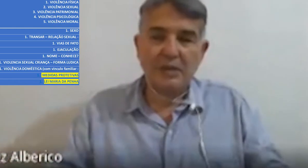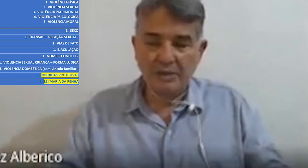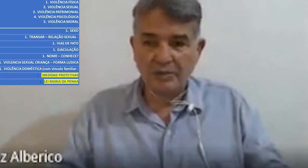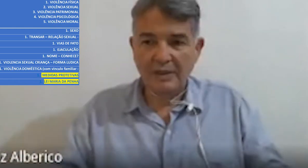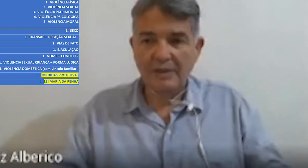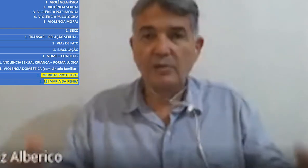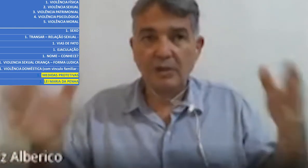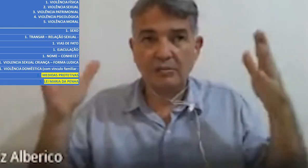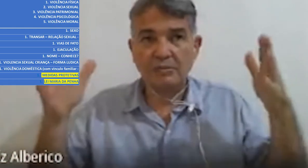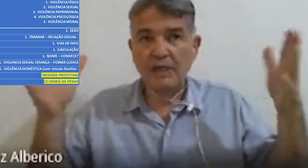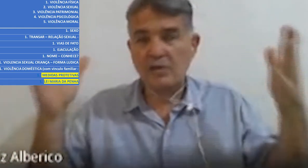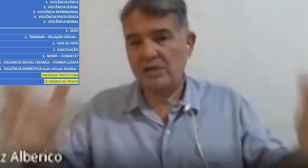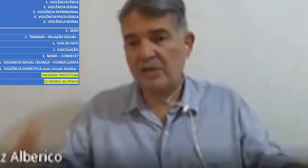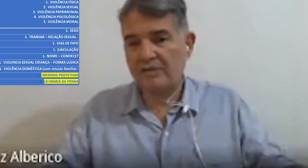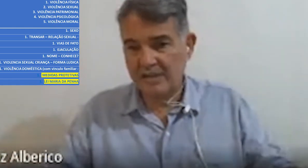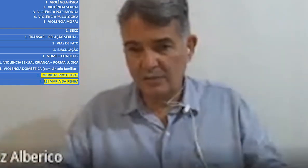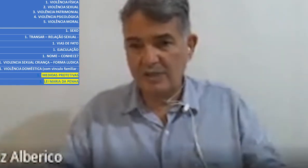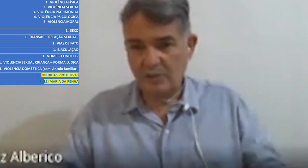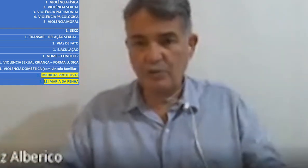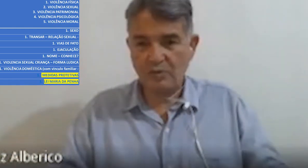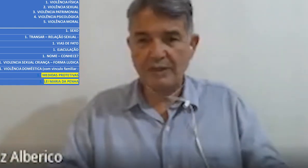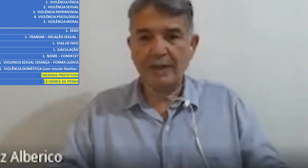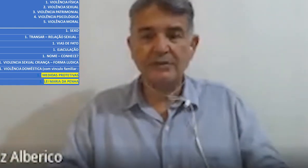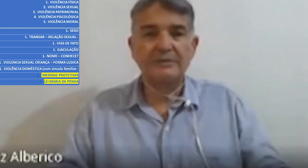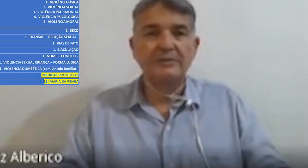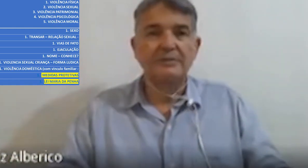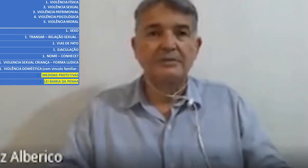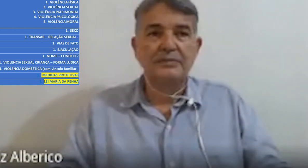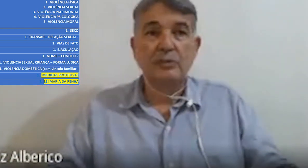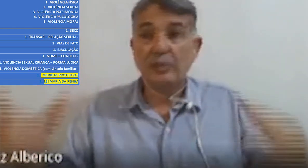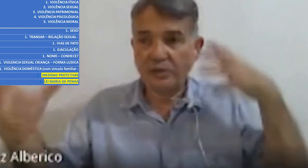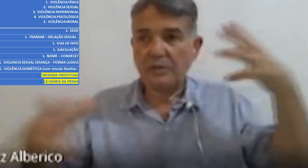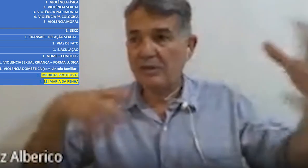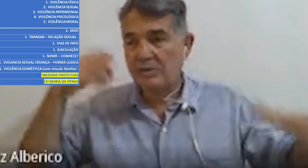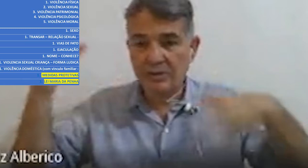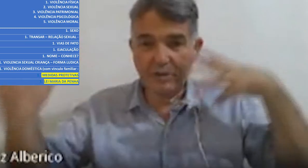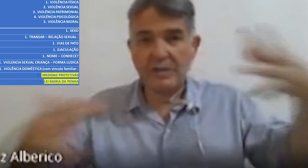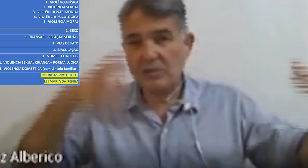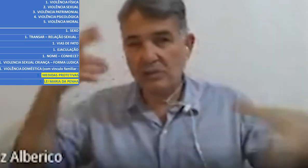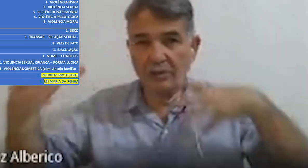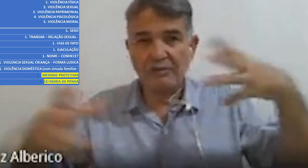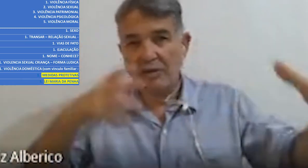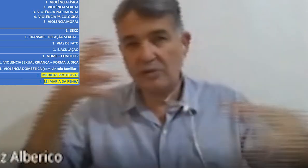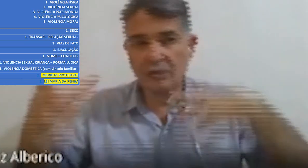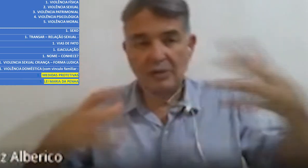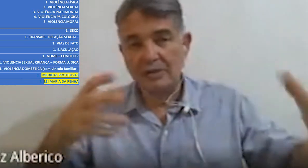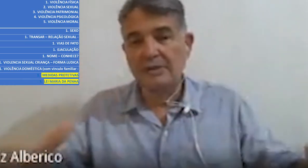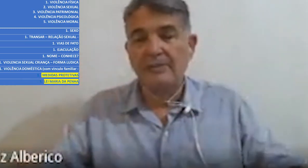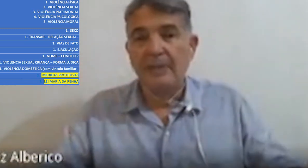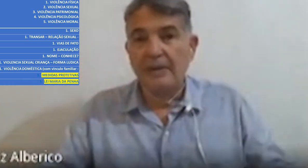com ele, e eu tenho 10 horas de gravação deste curso guardado. Então, por isso que de vez em quando eu assisto, eu revejo. Então,